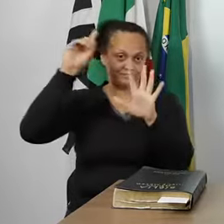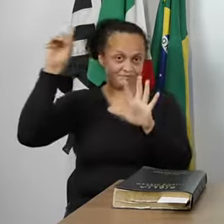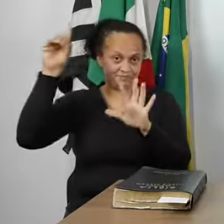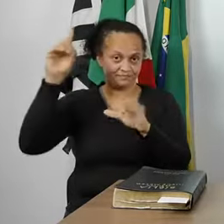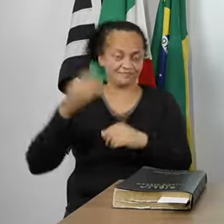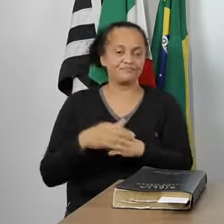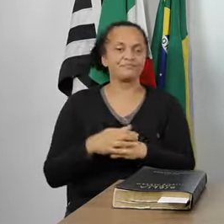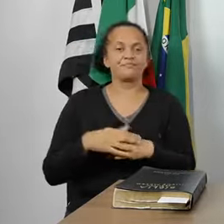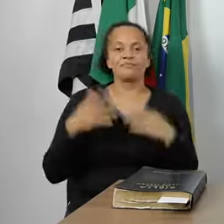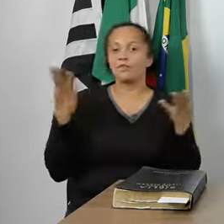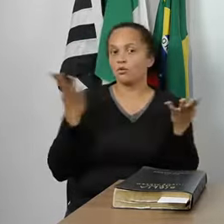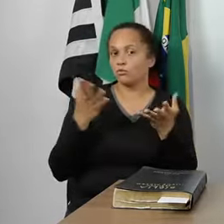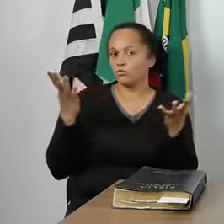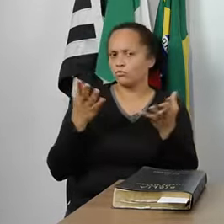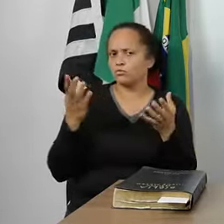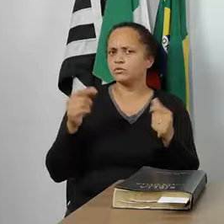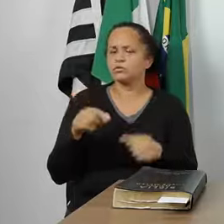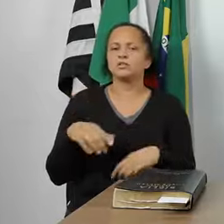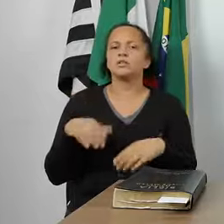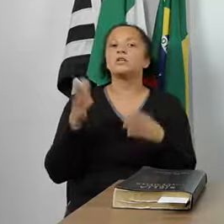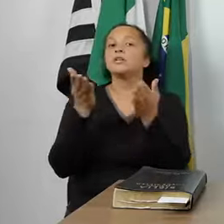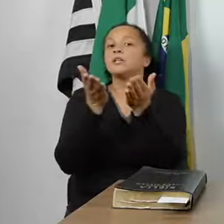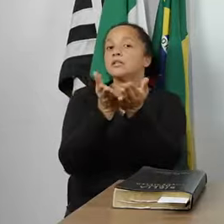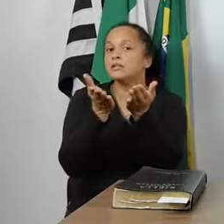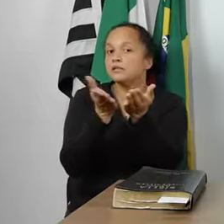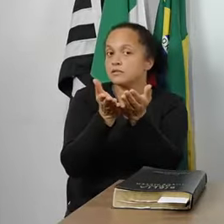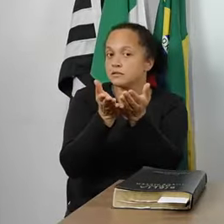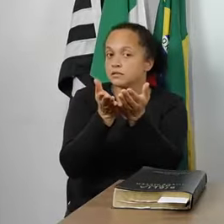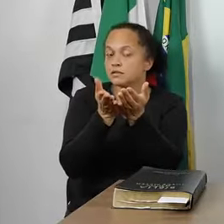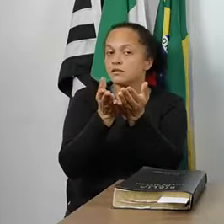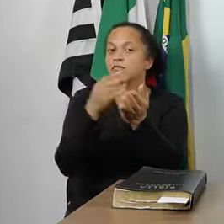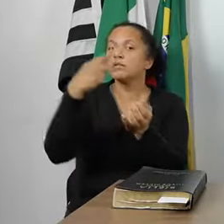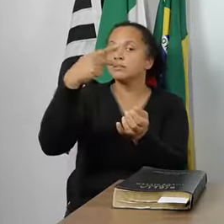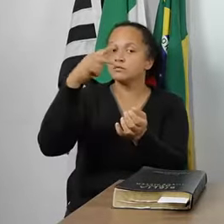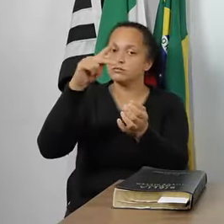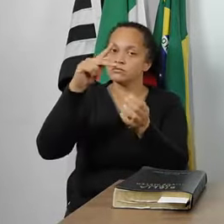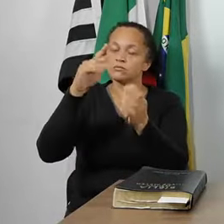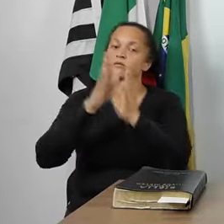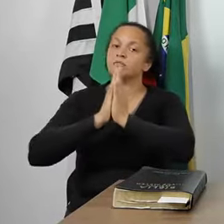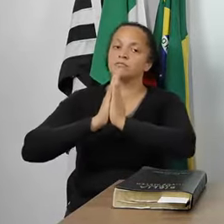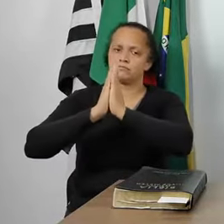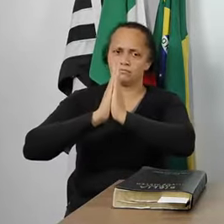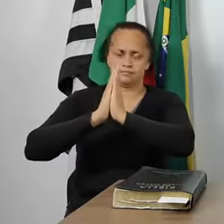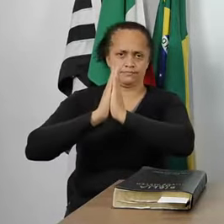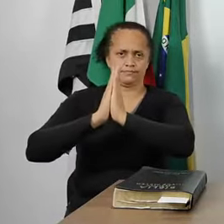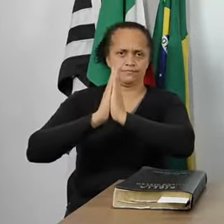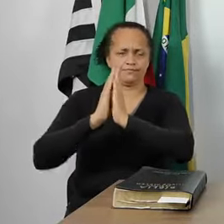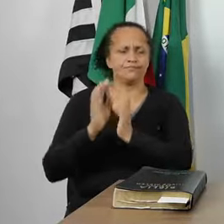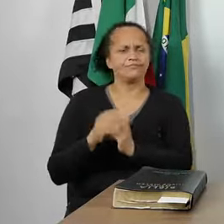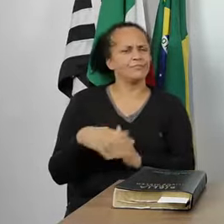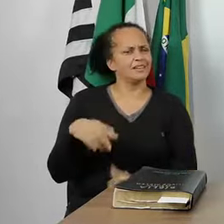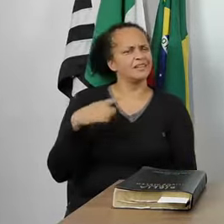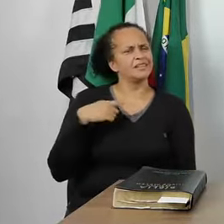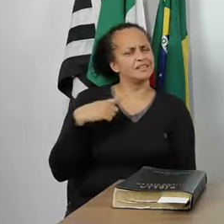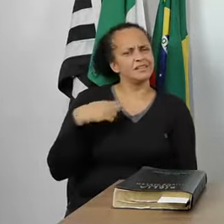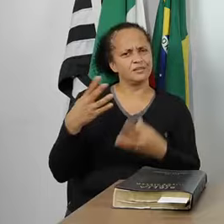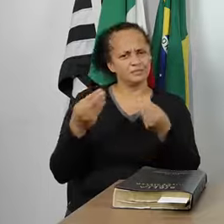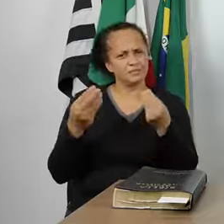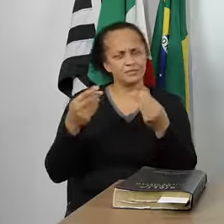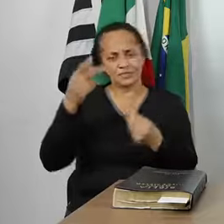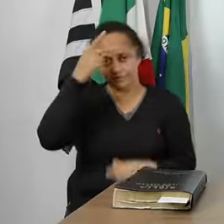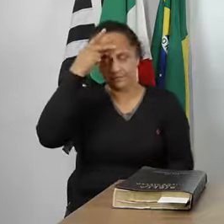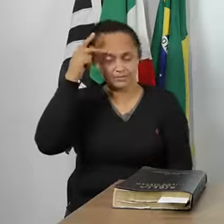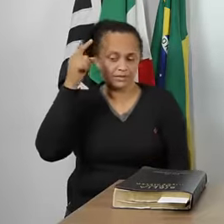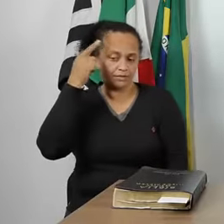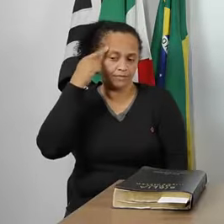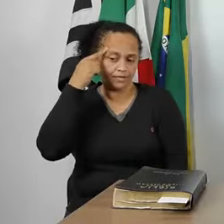sobre o cristão e a oração. Para muitas pessoas, o cristianismo é mais uma religião como